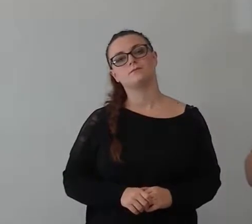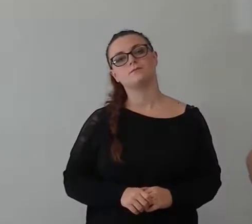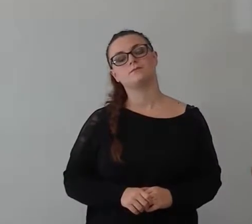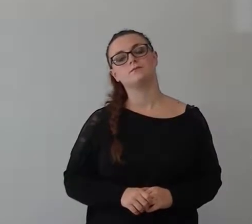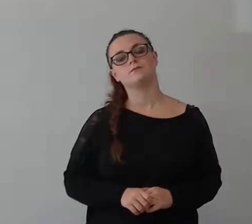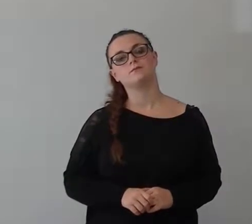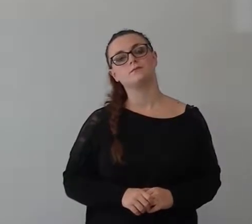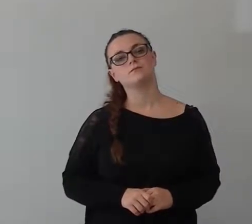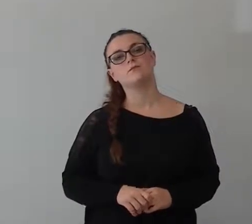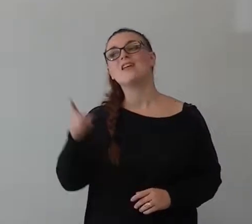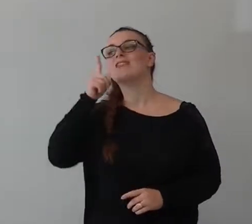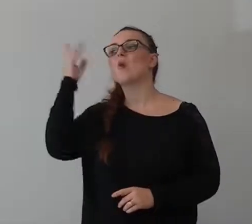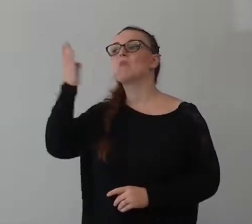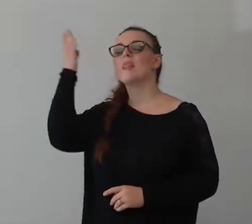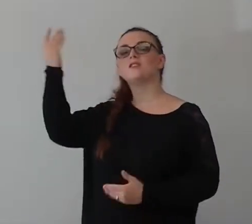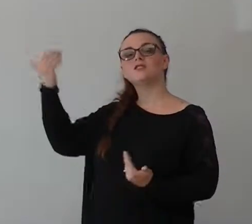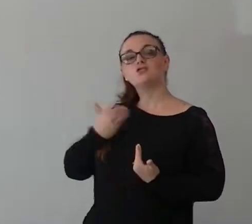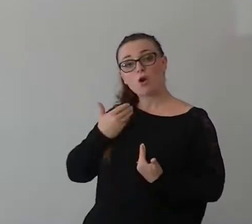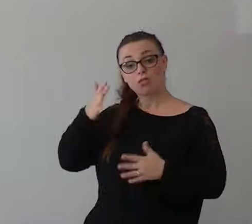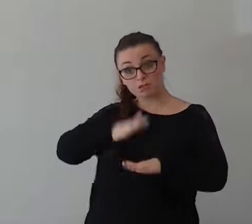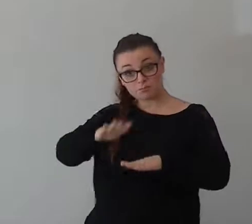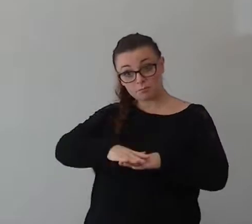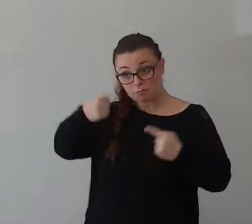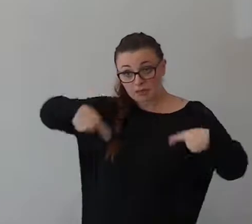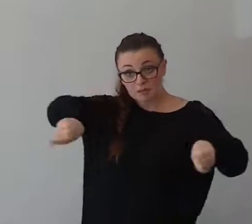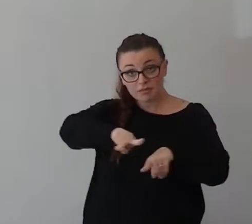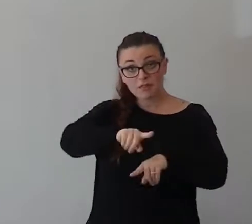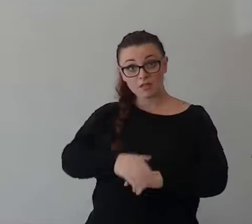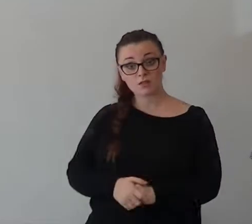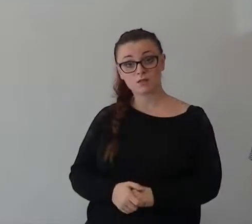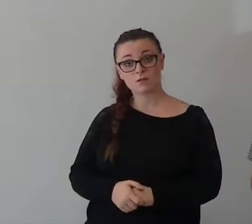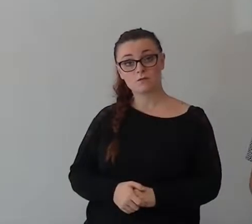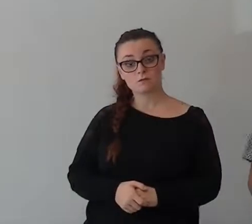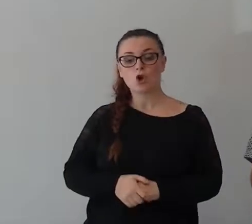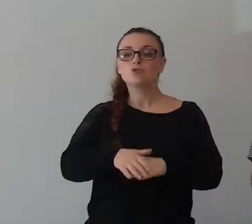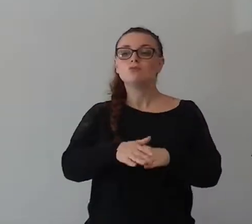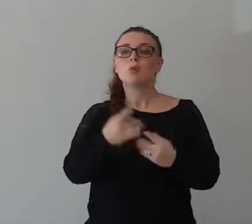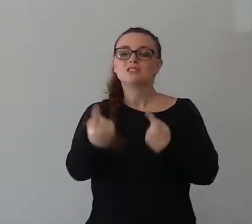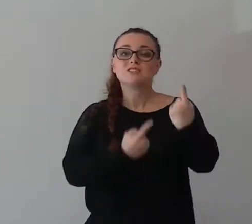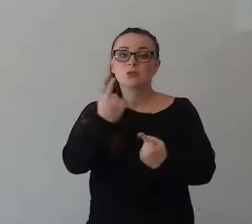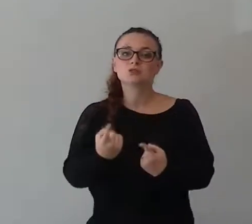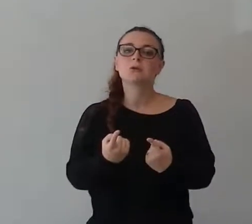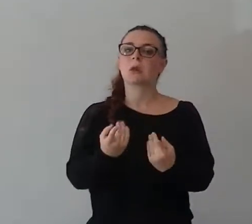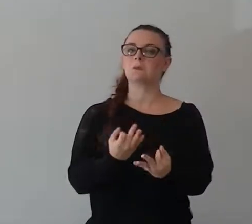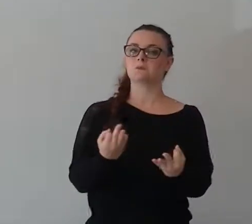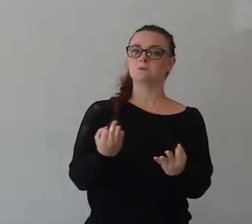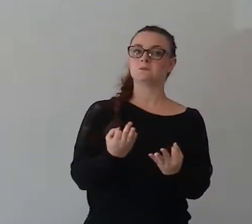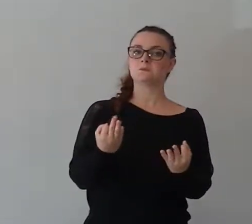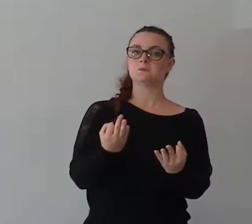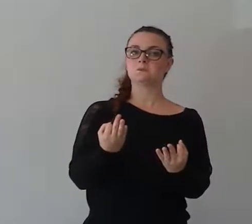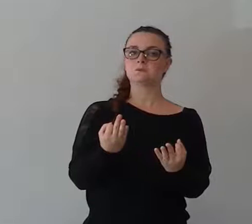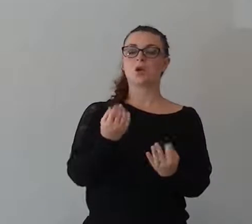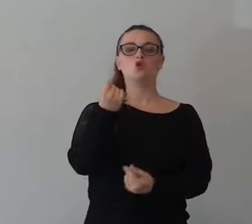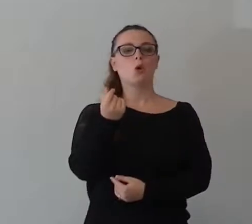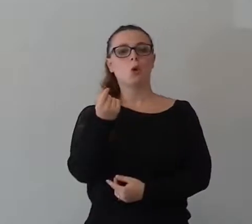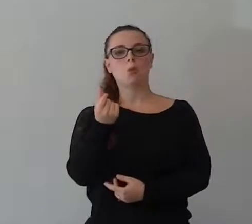la benedizione del Signore? Una situazione stabile? Soldi che sono sufficienti, non